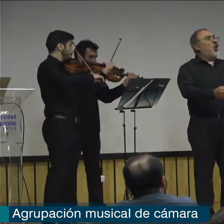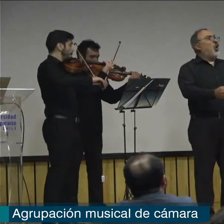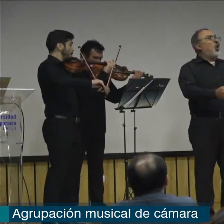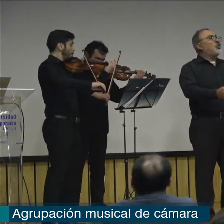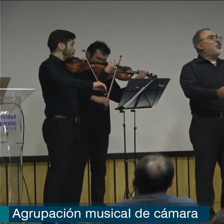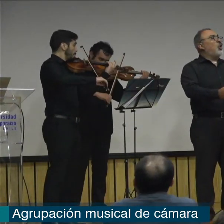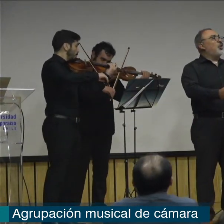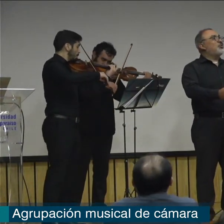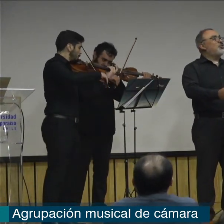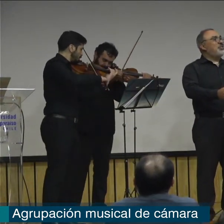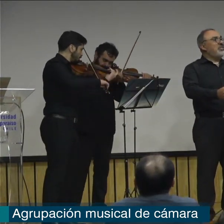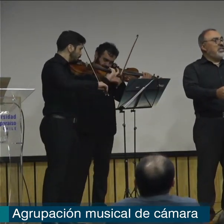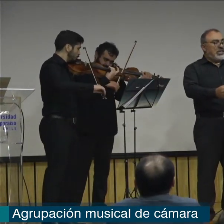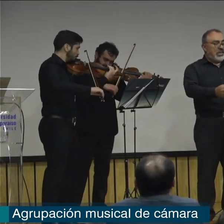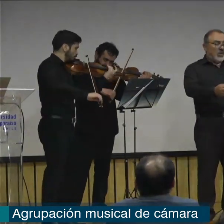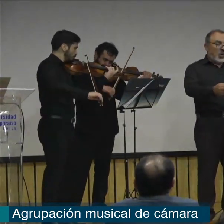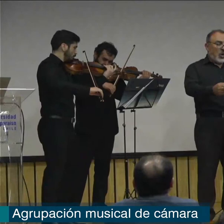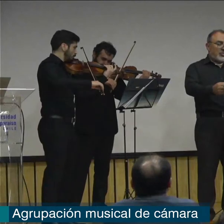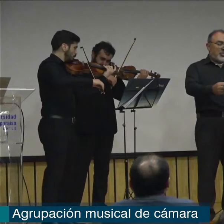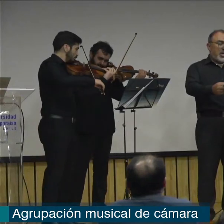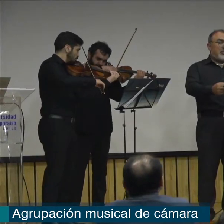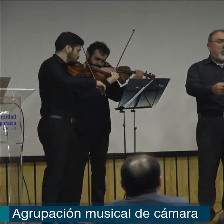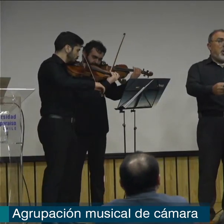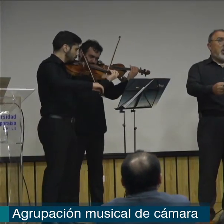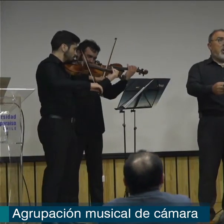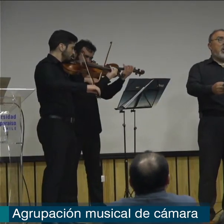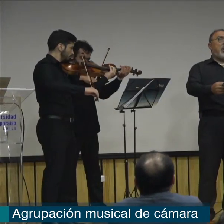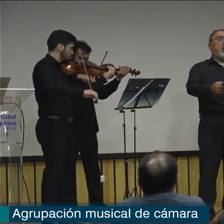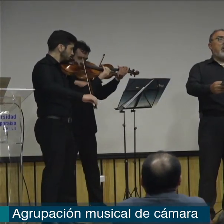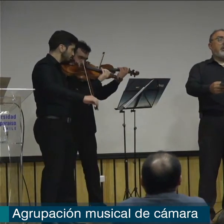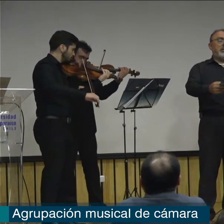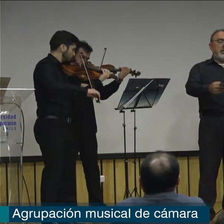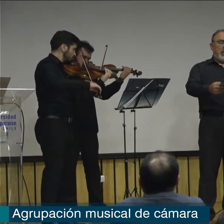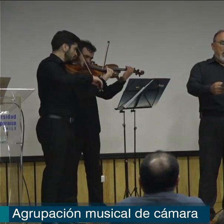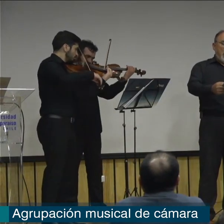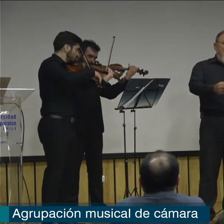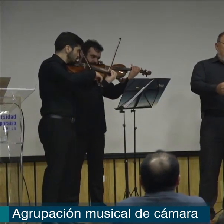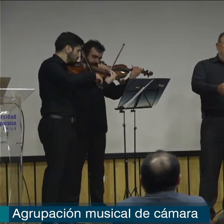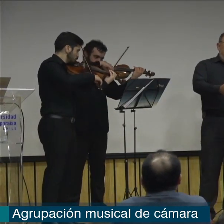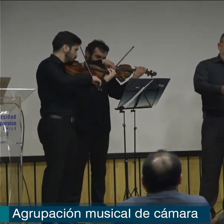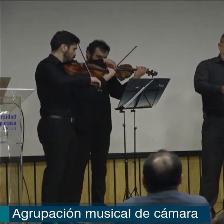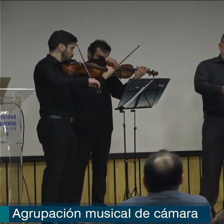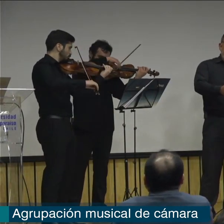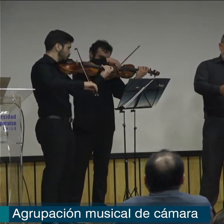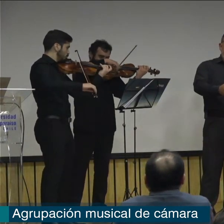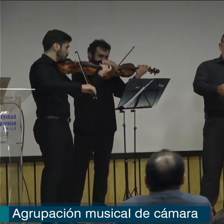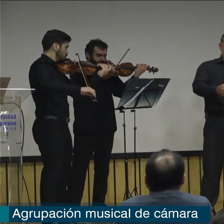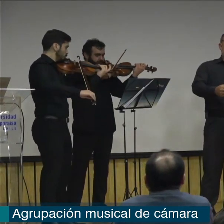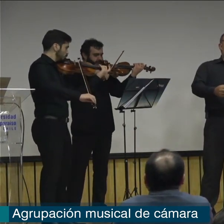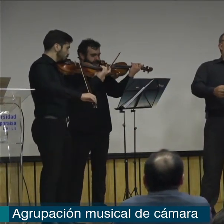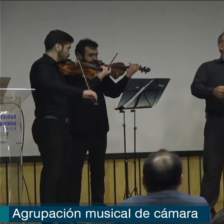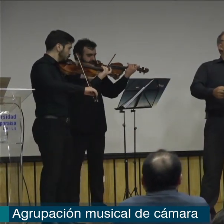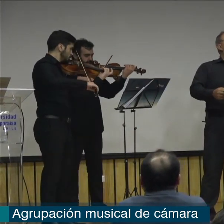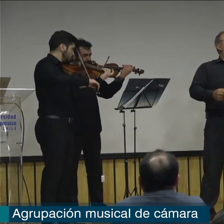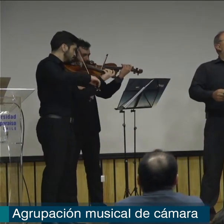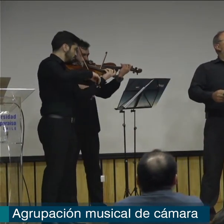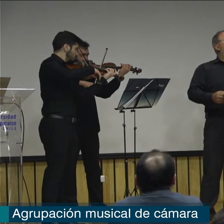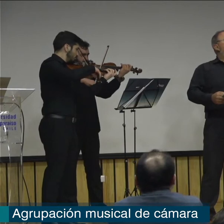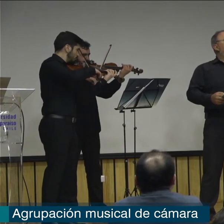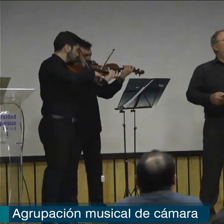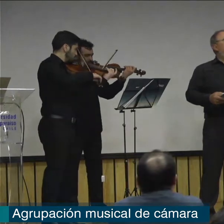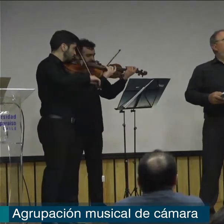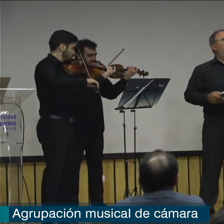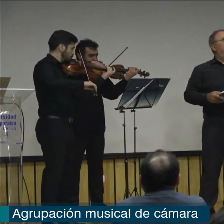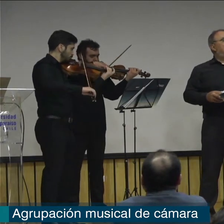en nosotros sus hijos de ayer y los frutos